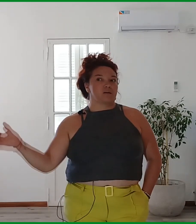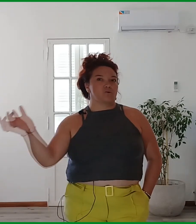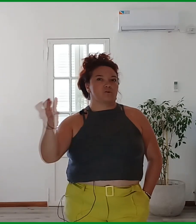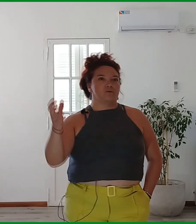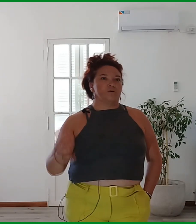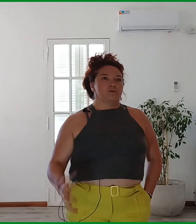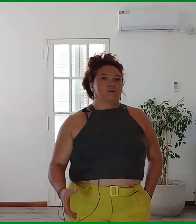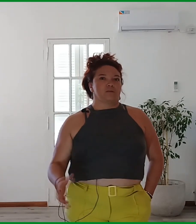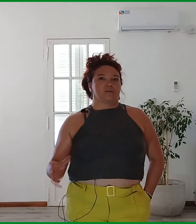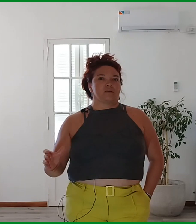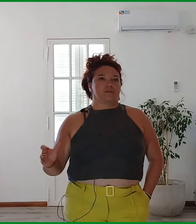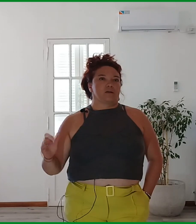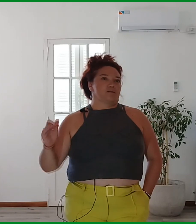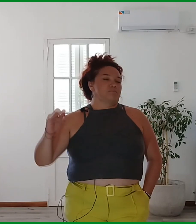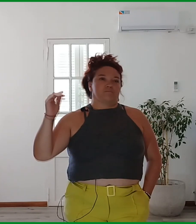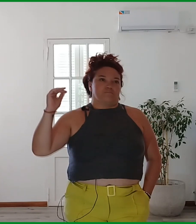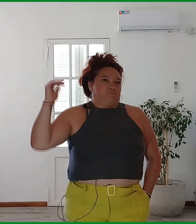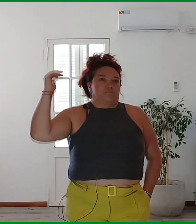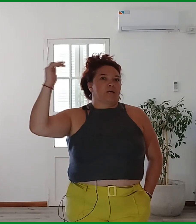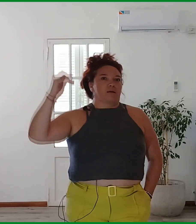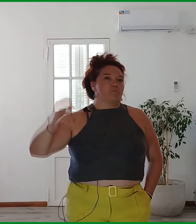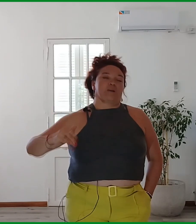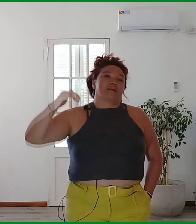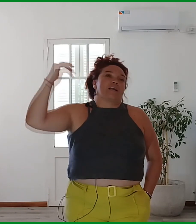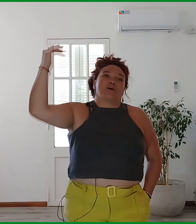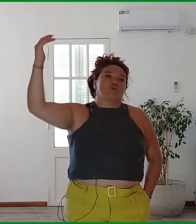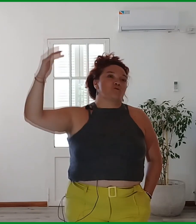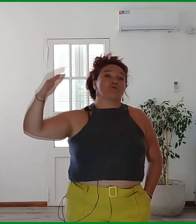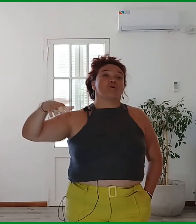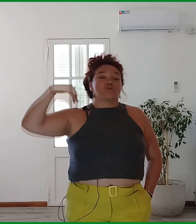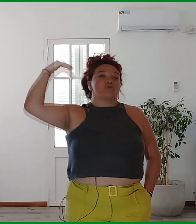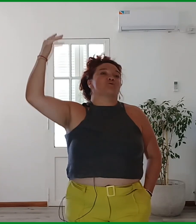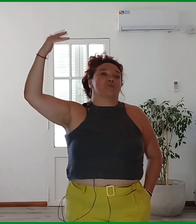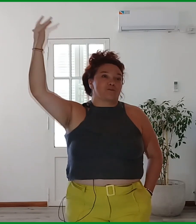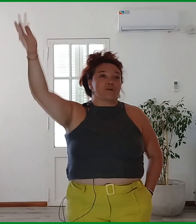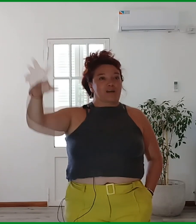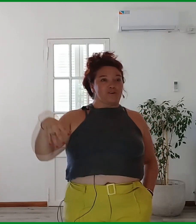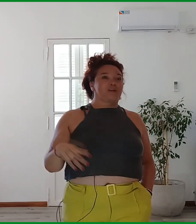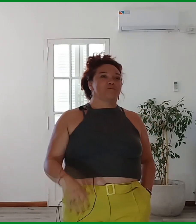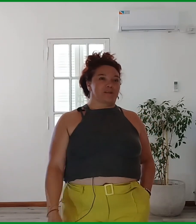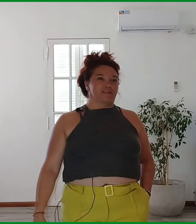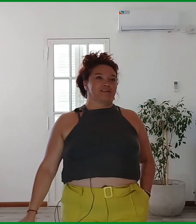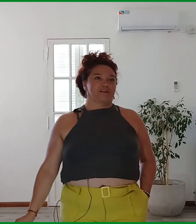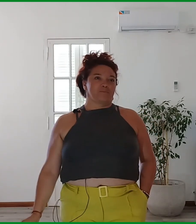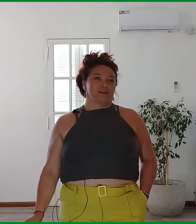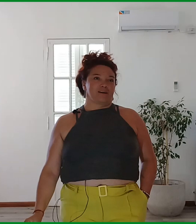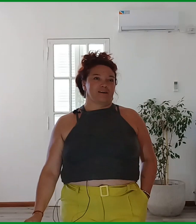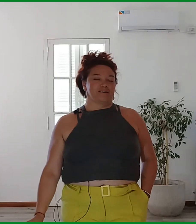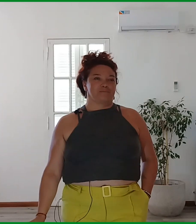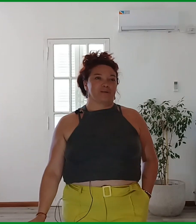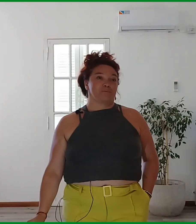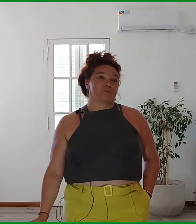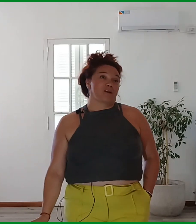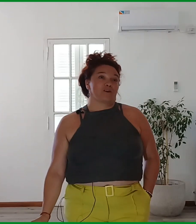pasado y han escalado otro de sus tantos escalones como artistas para mostrar lo que